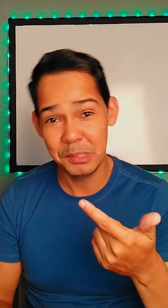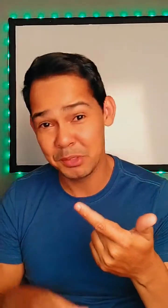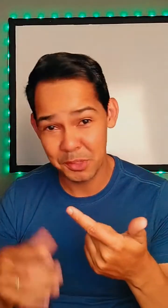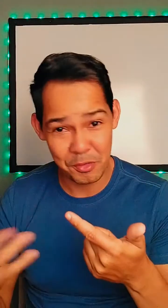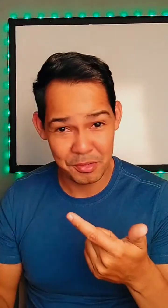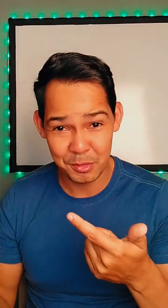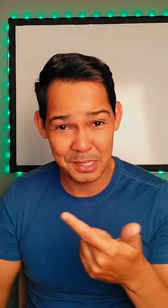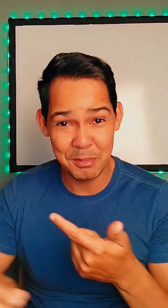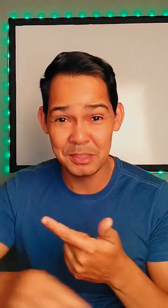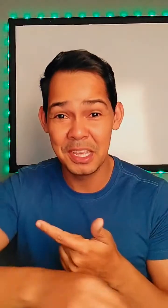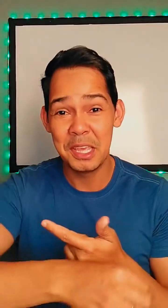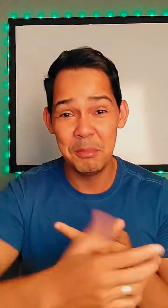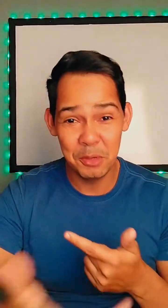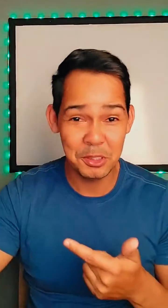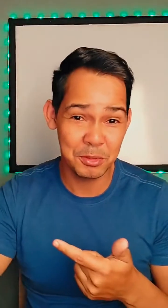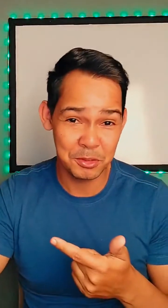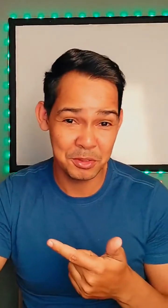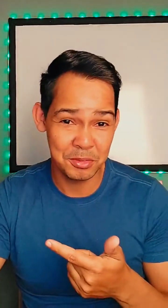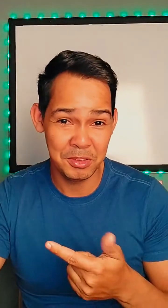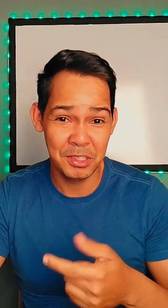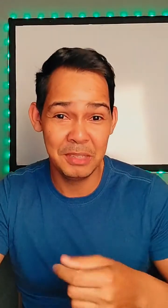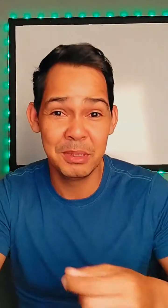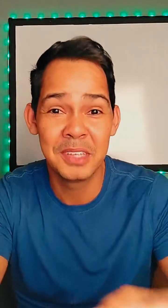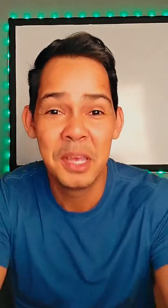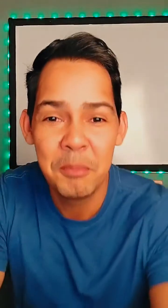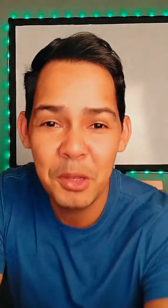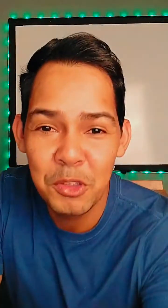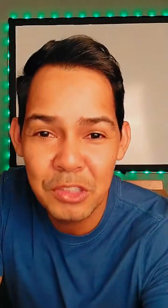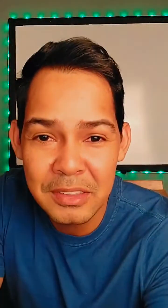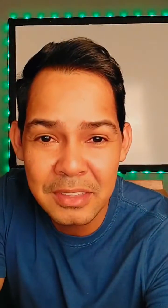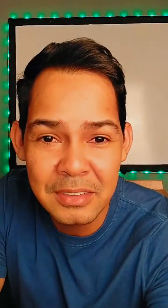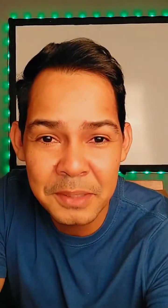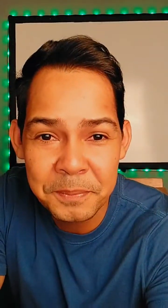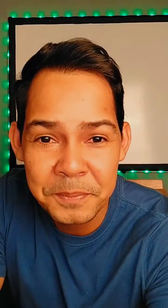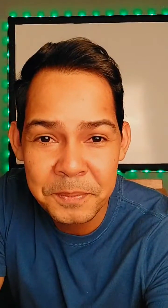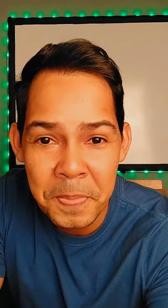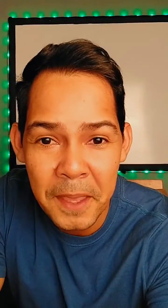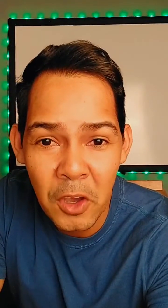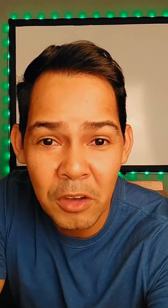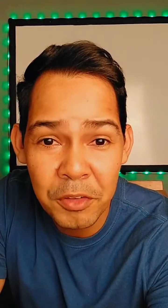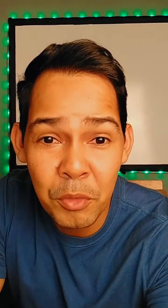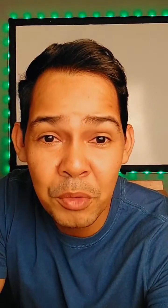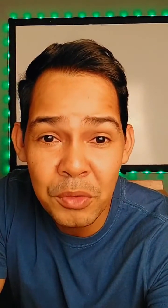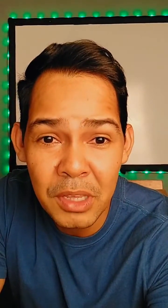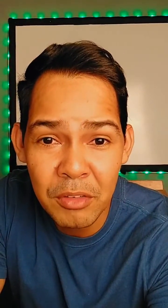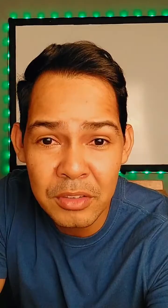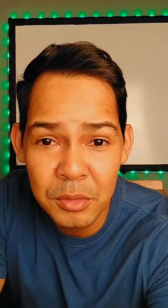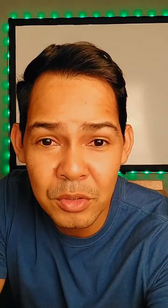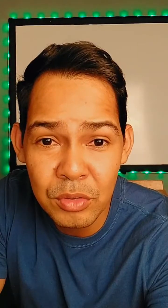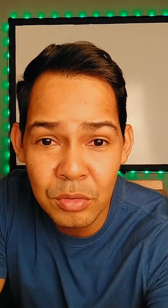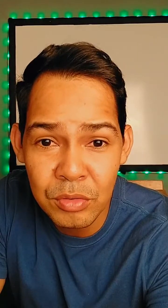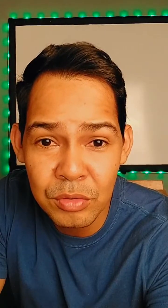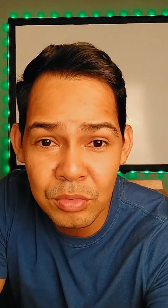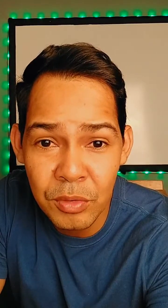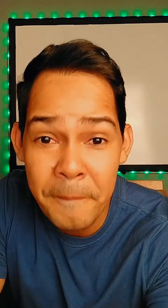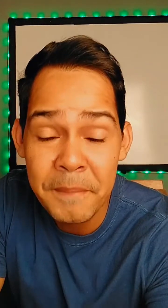porque eu vivo de Libras e muitas pessoas vivem de Libras. Boa noite, Narcisa. Fico muito nervosa quando estou com o surdo. E aí